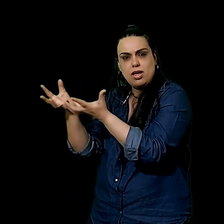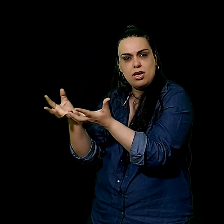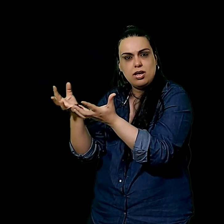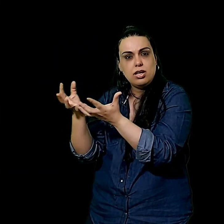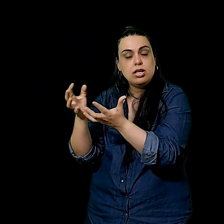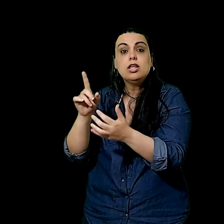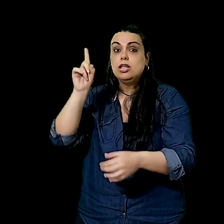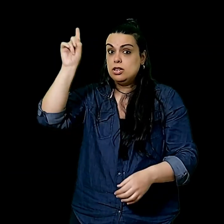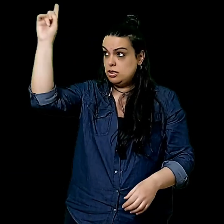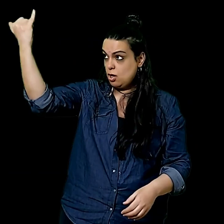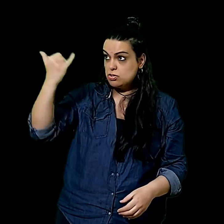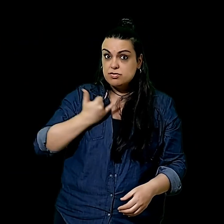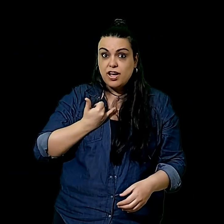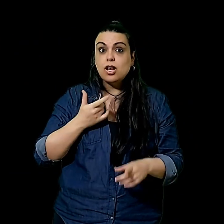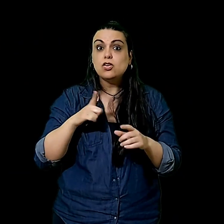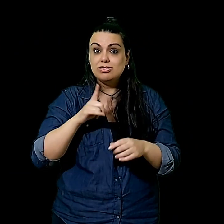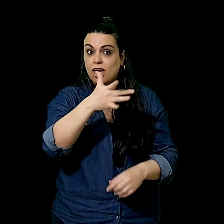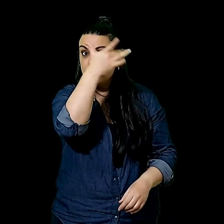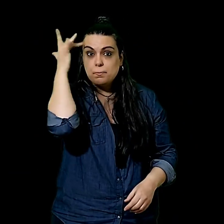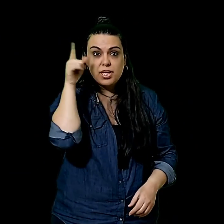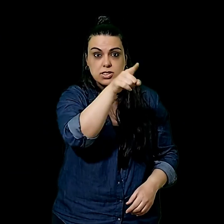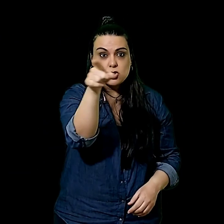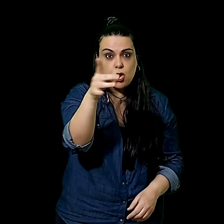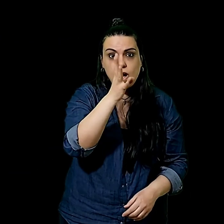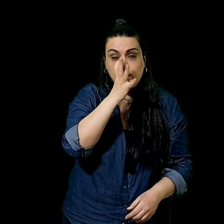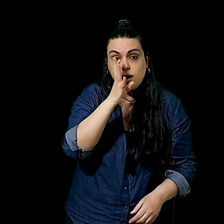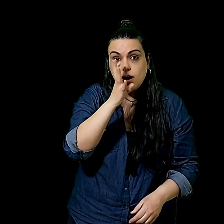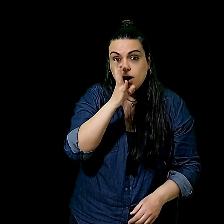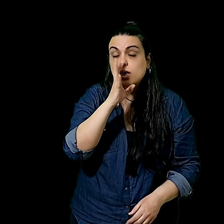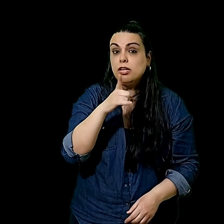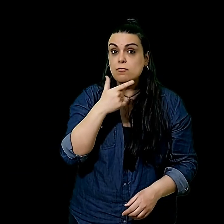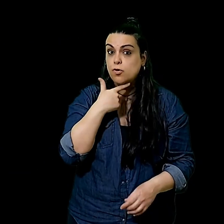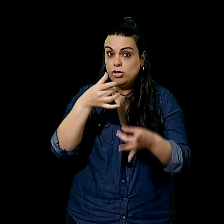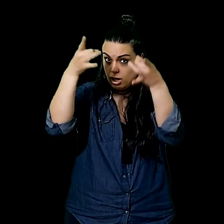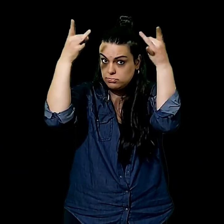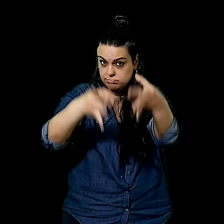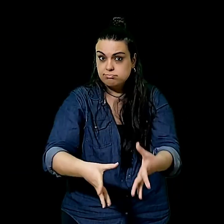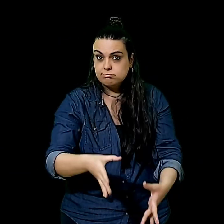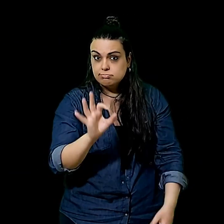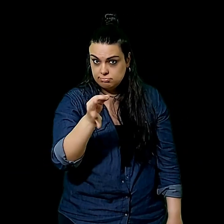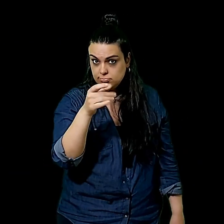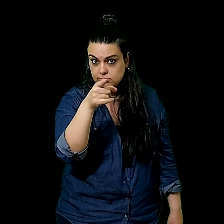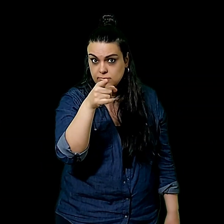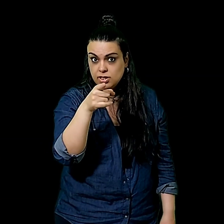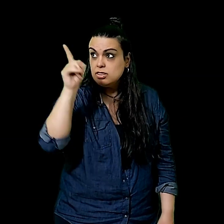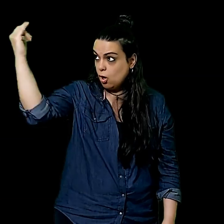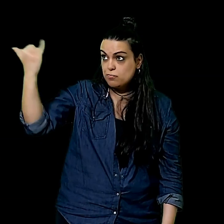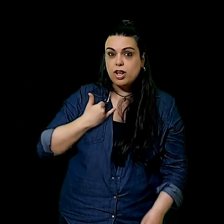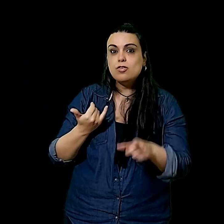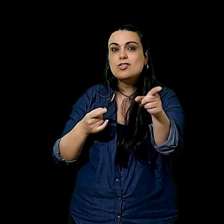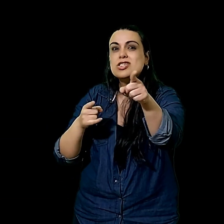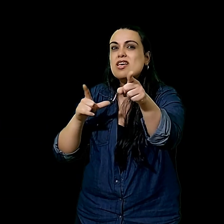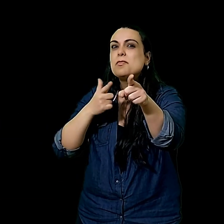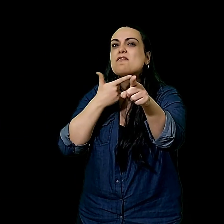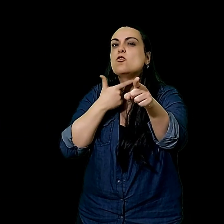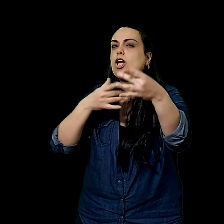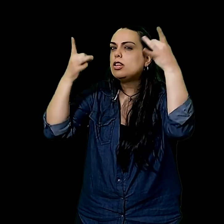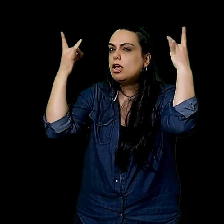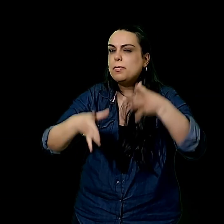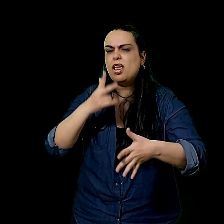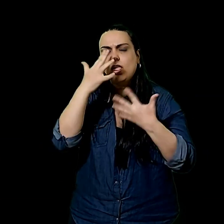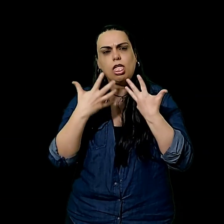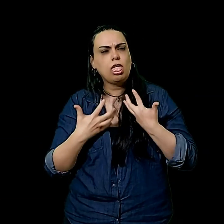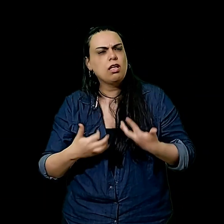falou comigo que tinha gente que entra hoje e estava assistindo agora, que está com vontade de largar tudo e de parar, porque só se cansa e não